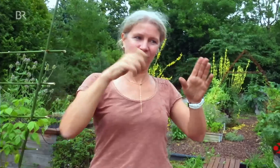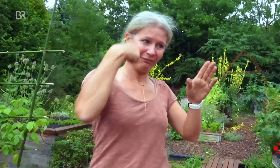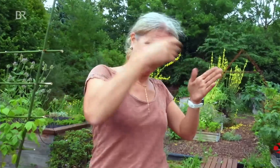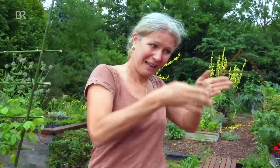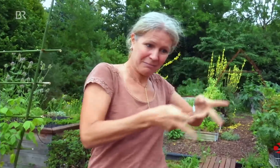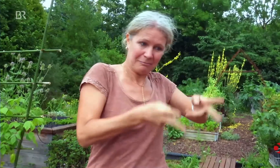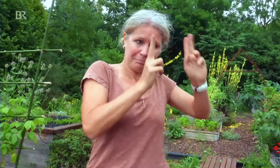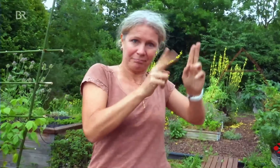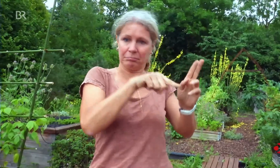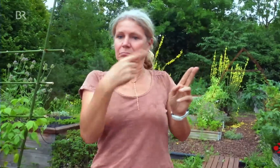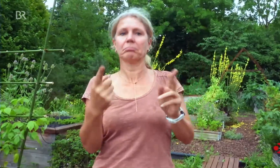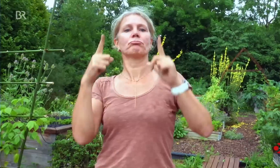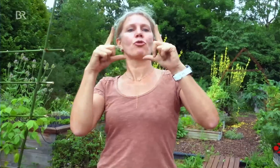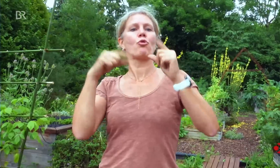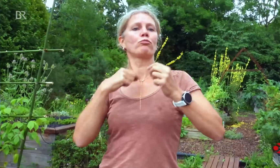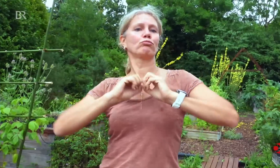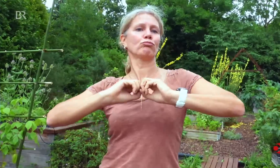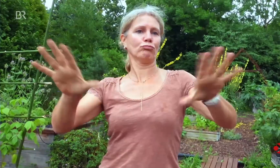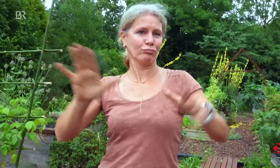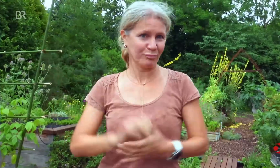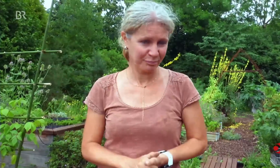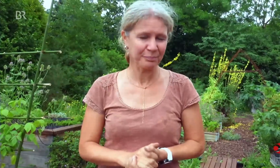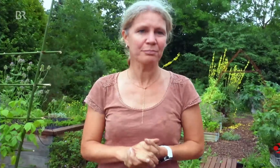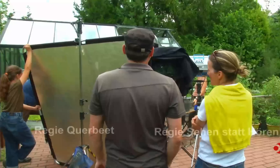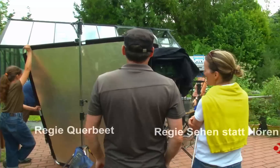den einzelnen Filmbeiträgen eingespielt werden.